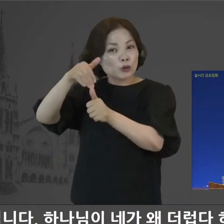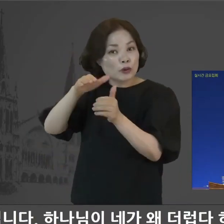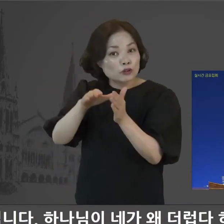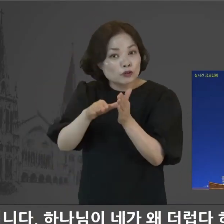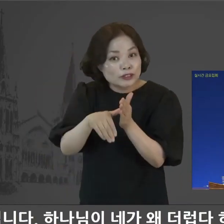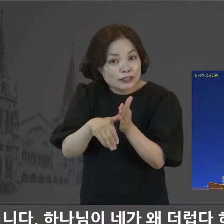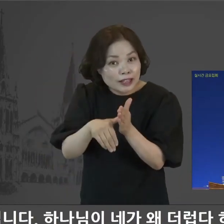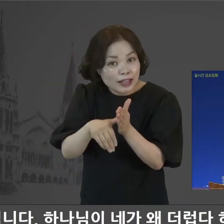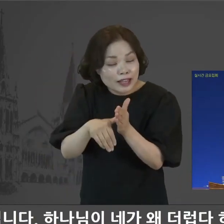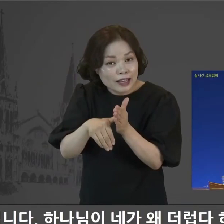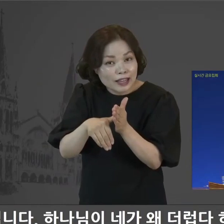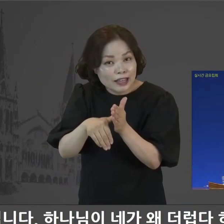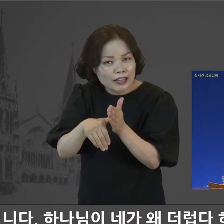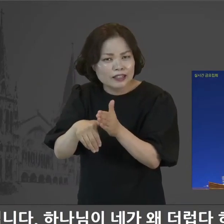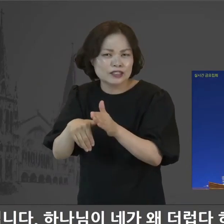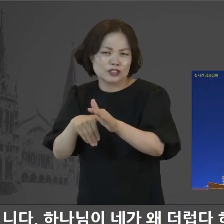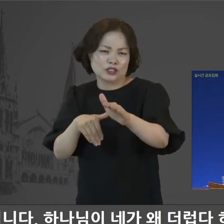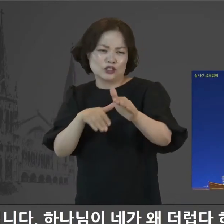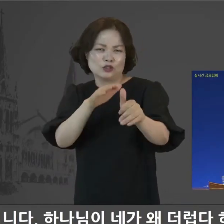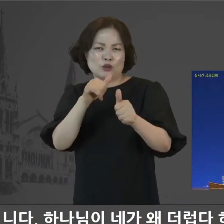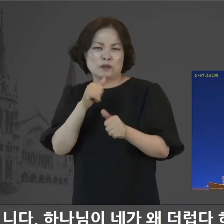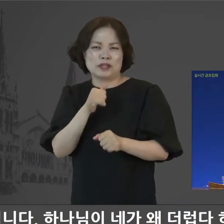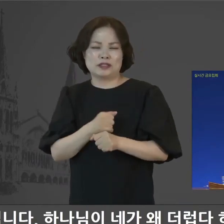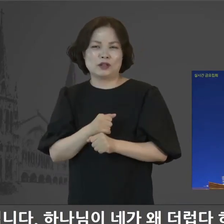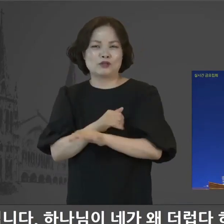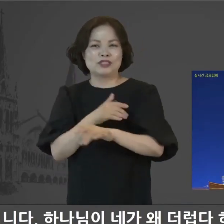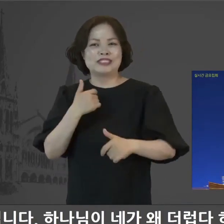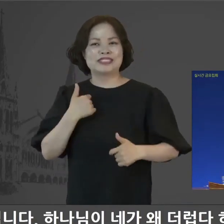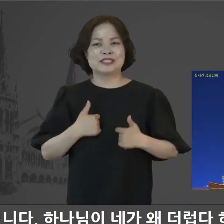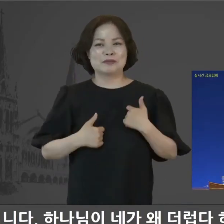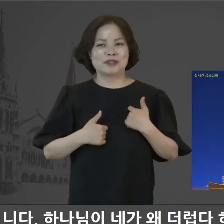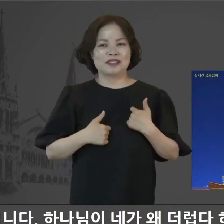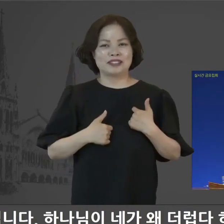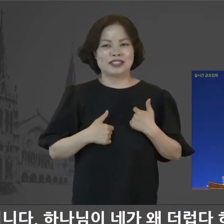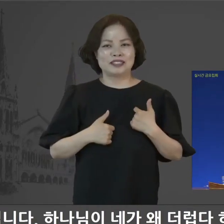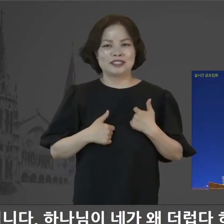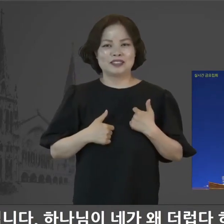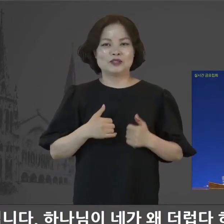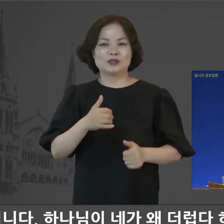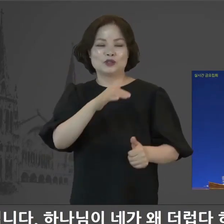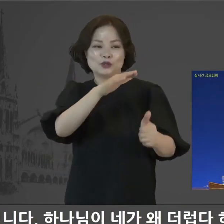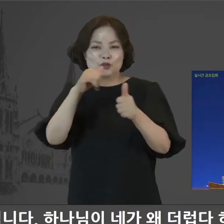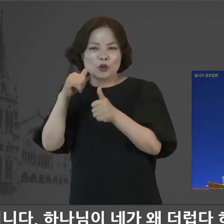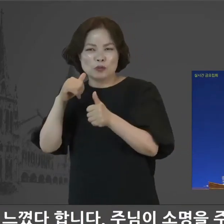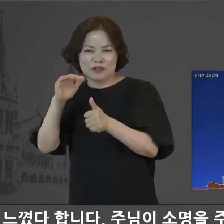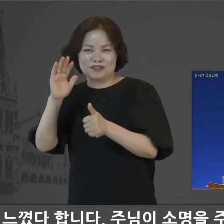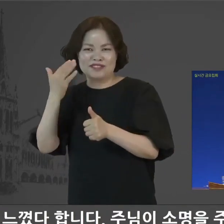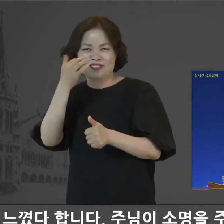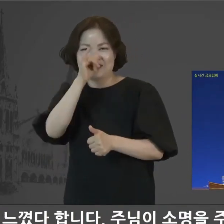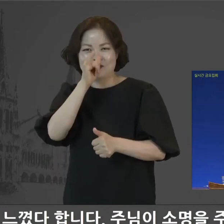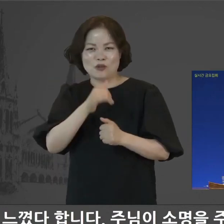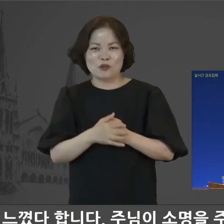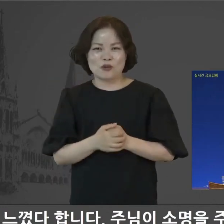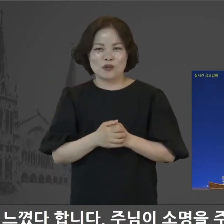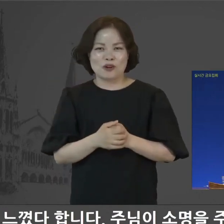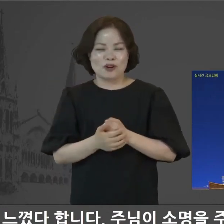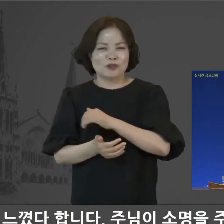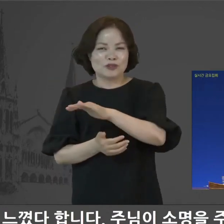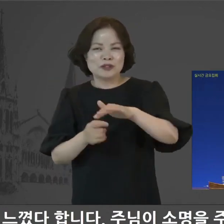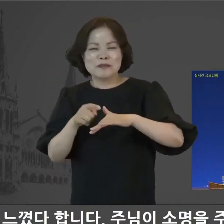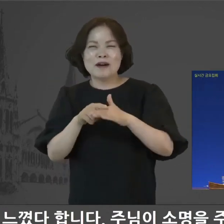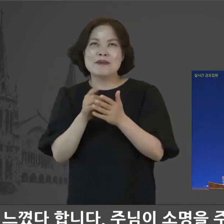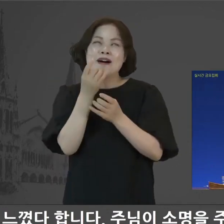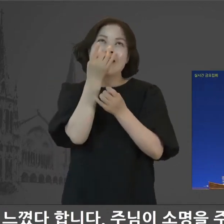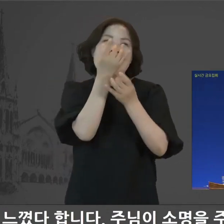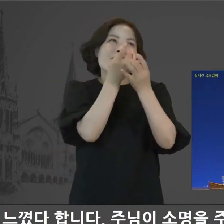때 그 소명이 참 우리를 기뻐 뛰게 하는 소명이 되는 줄 믿습니다. 여러분, 우리 막